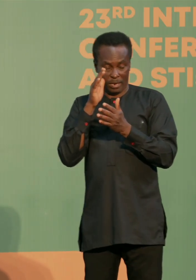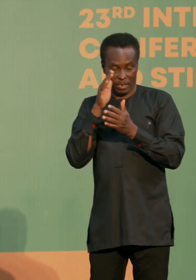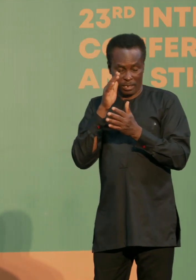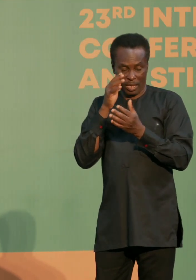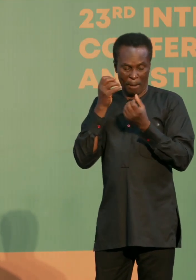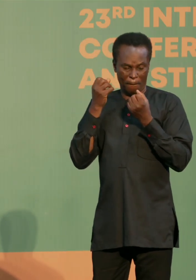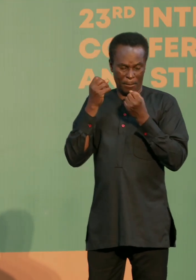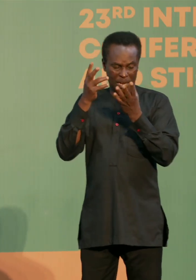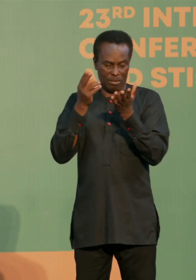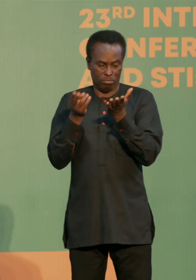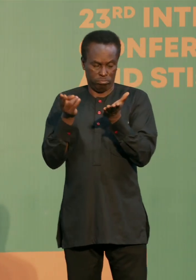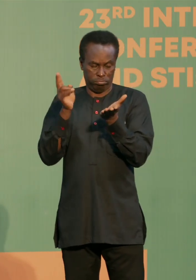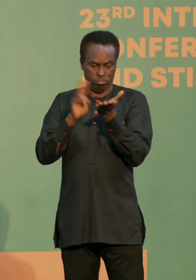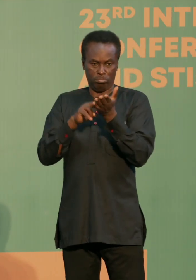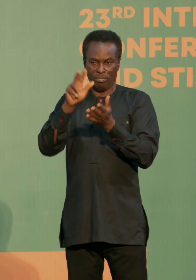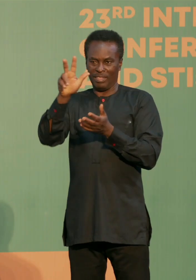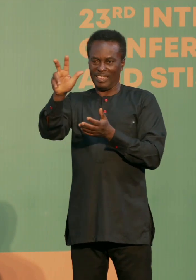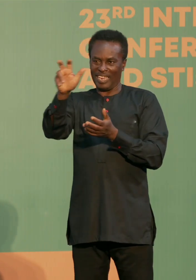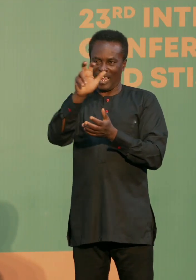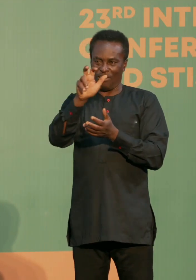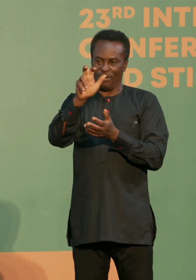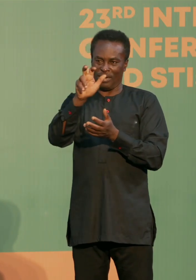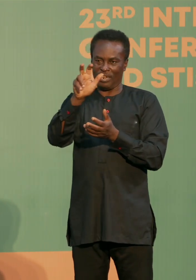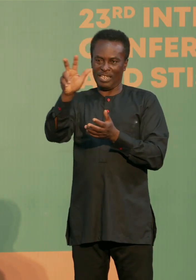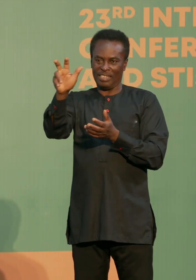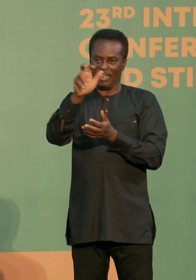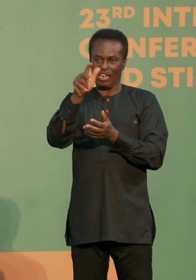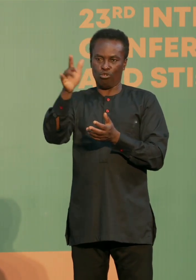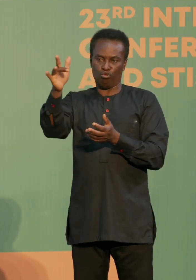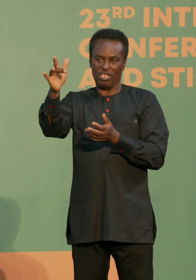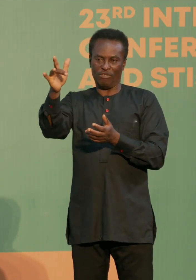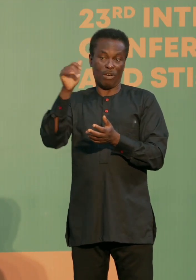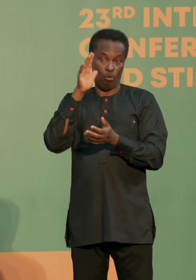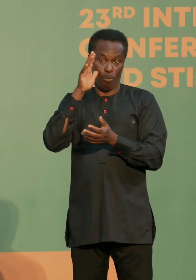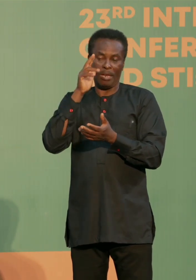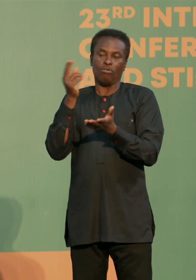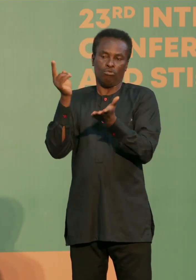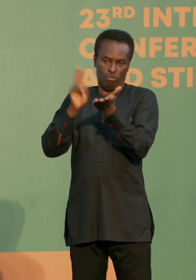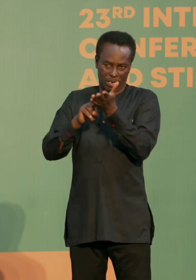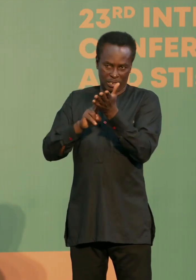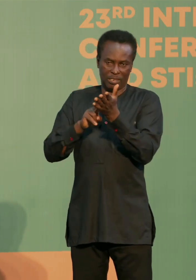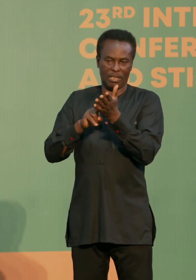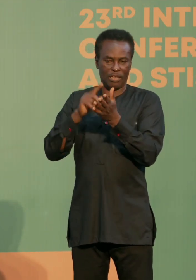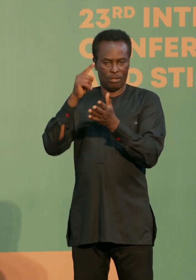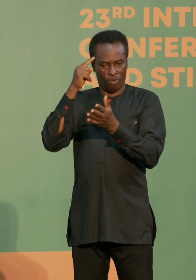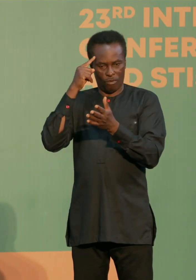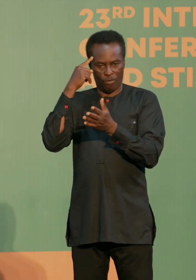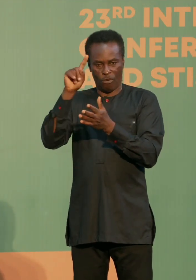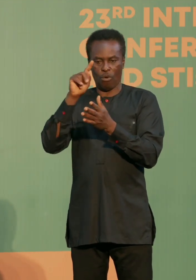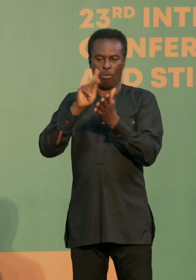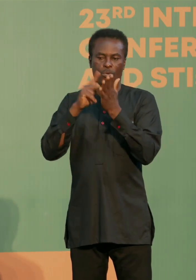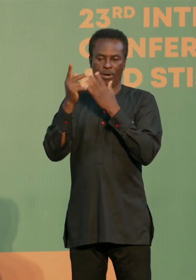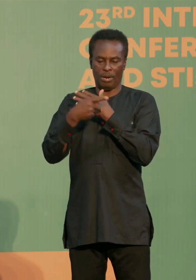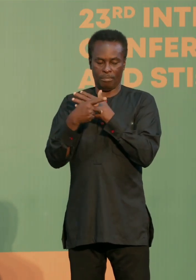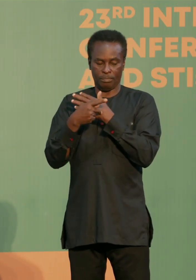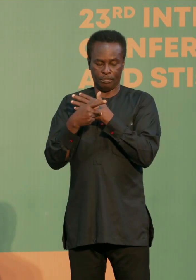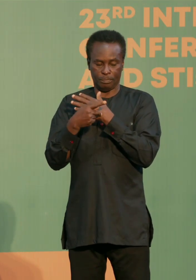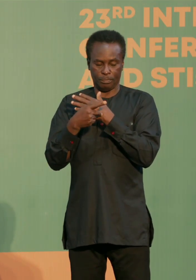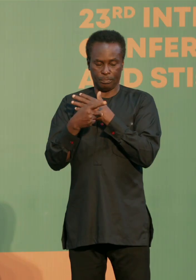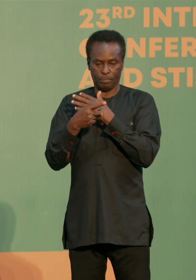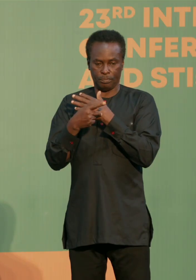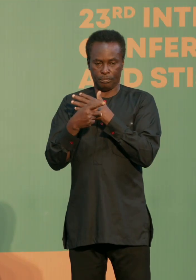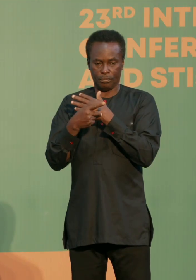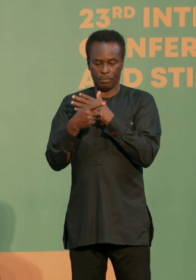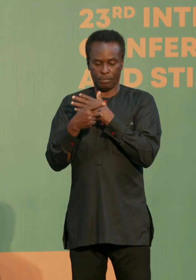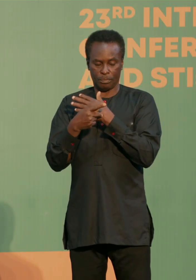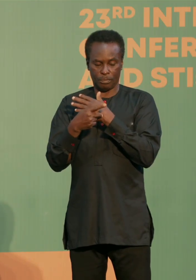qui ont accepté de participer dans notre étude. Nous signalons aussi que les femmes avaient consenti de participer